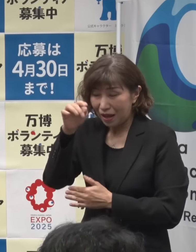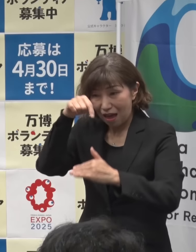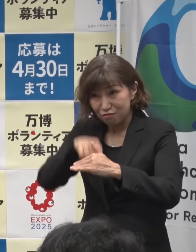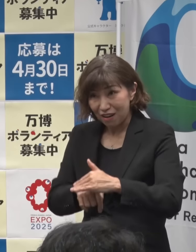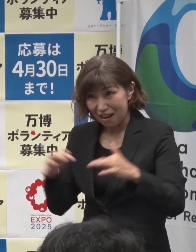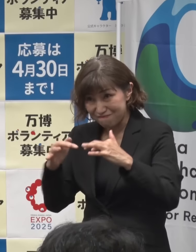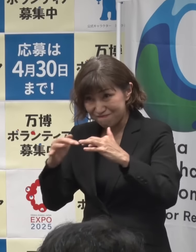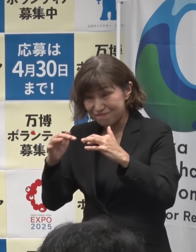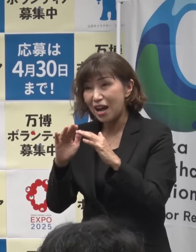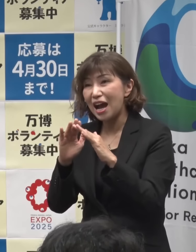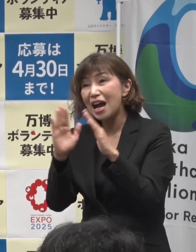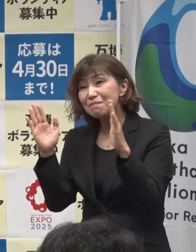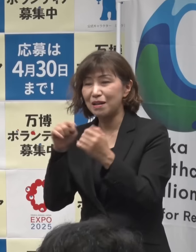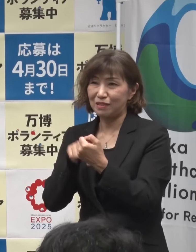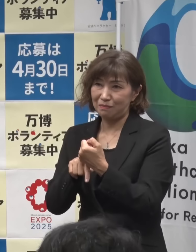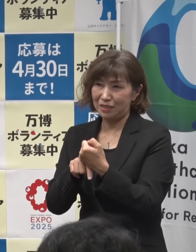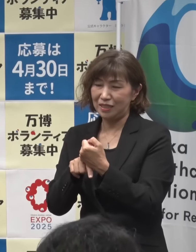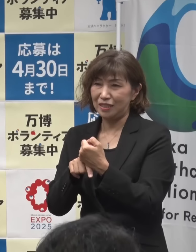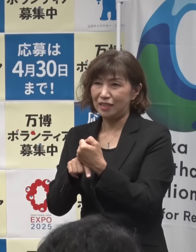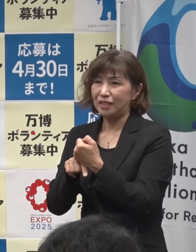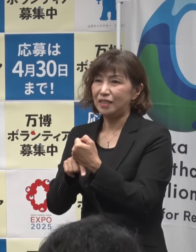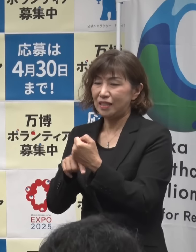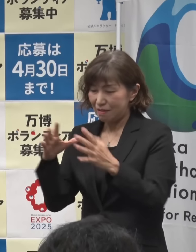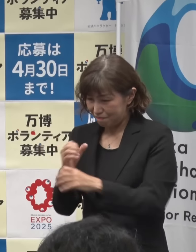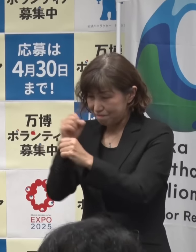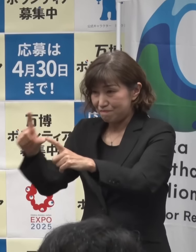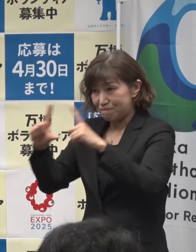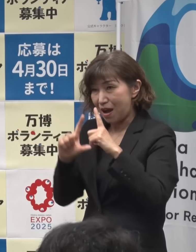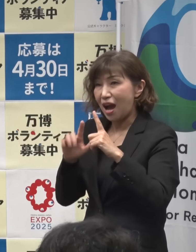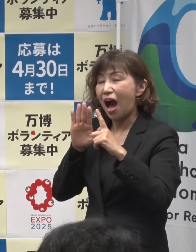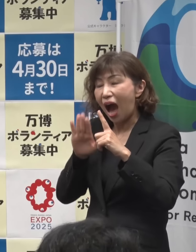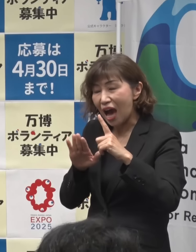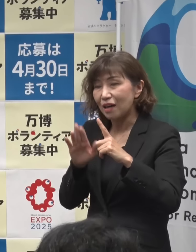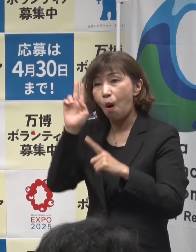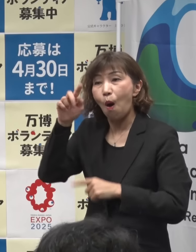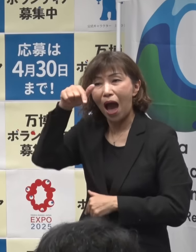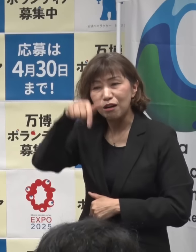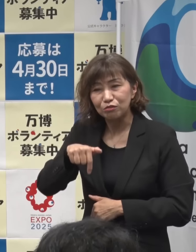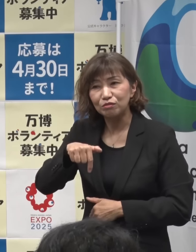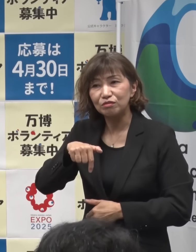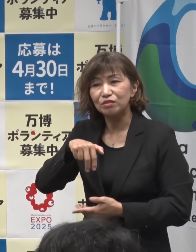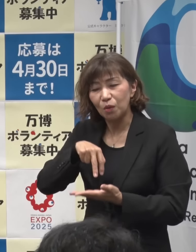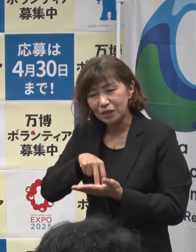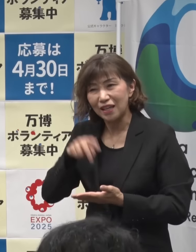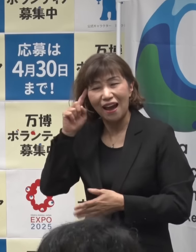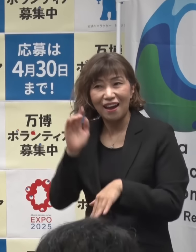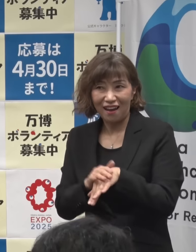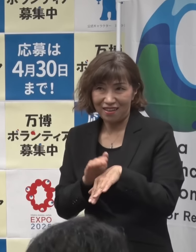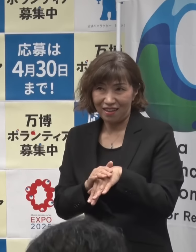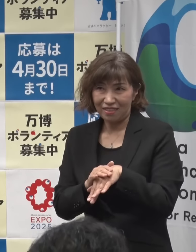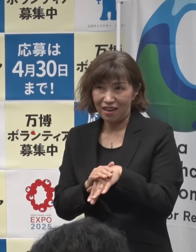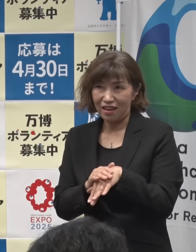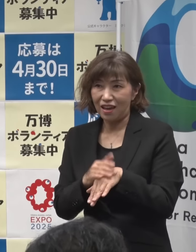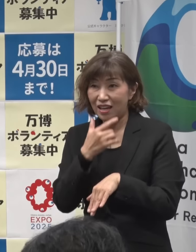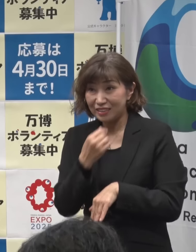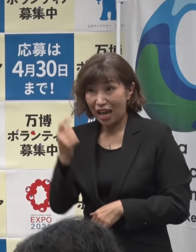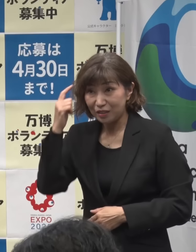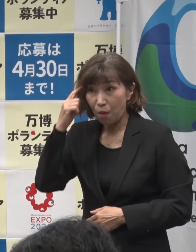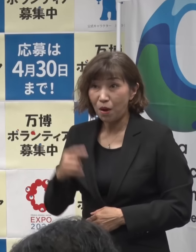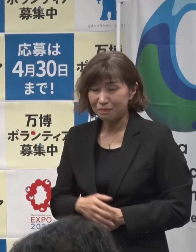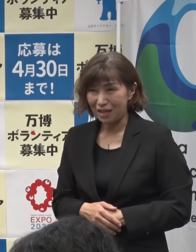でこの答申を受けた上でしっかりとして大阪府としての考え方制度設計も行いたいというふうに思っています。 ありがとうござい